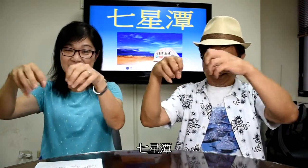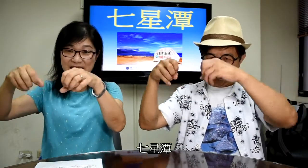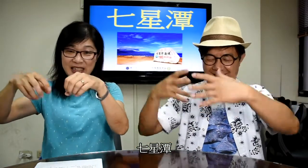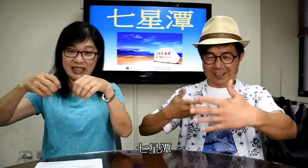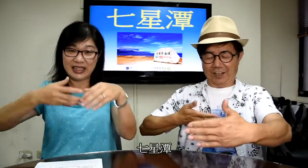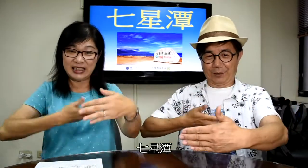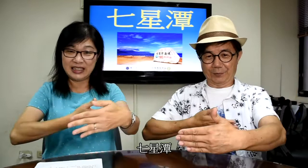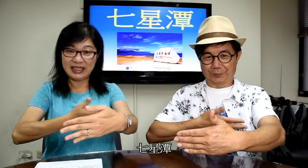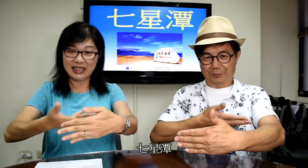星